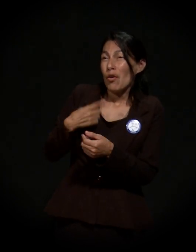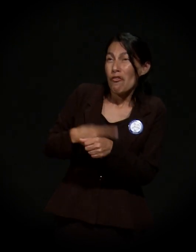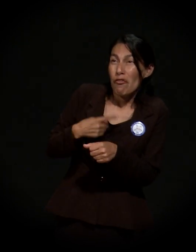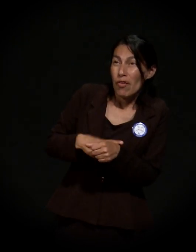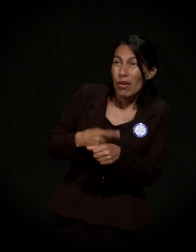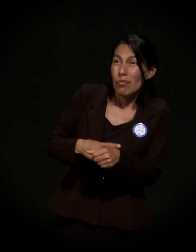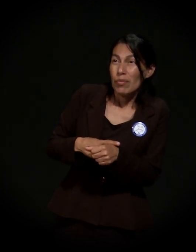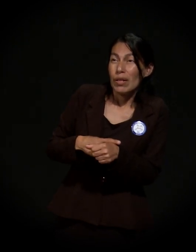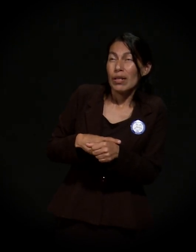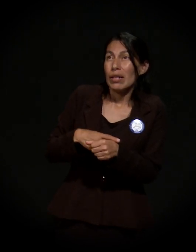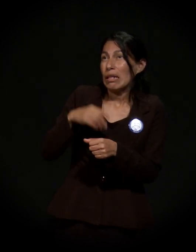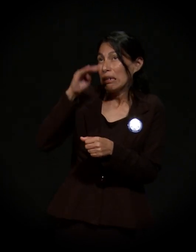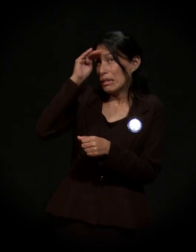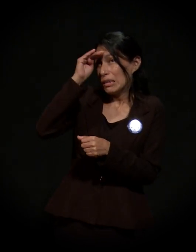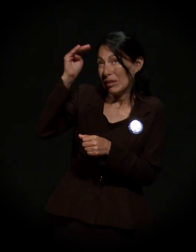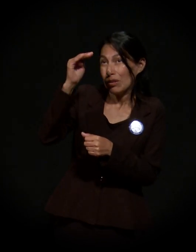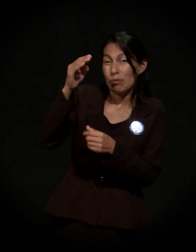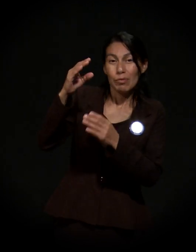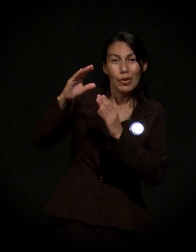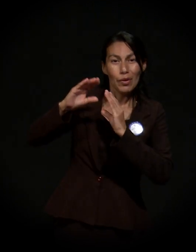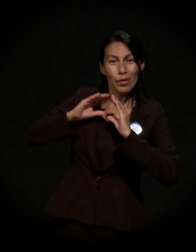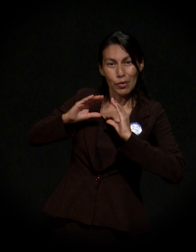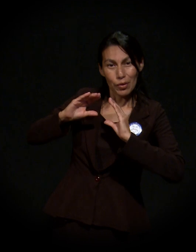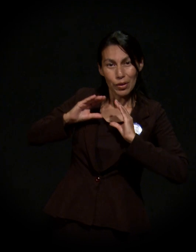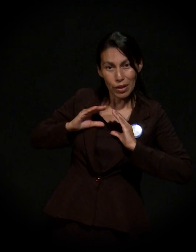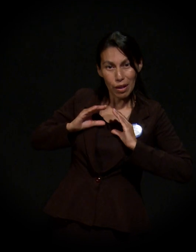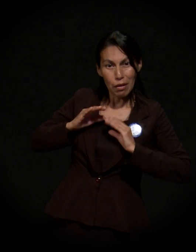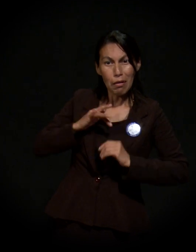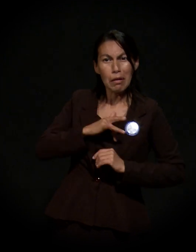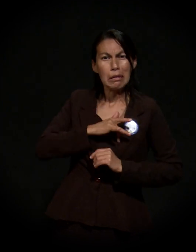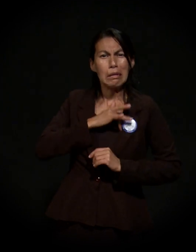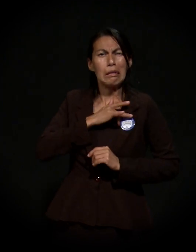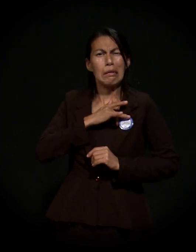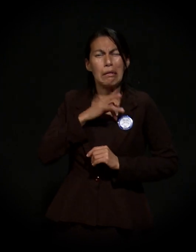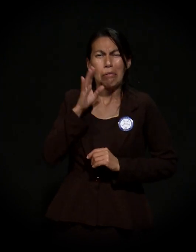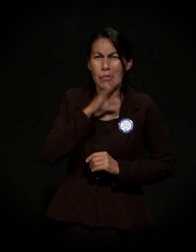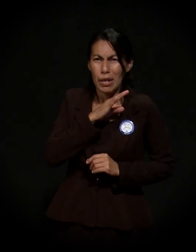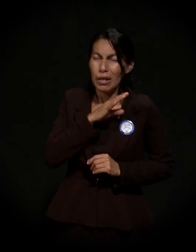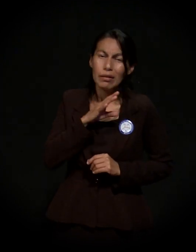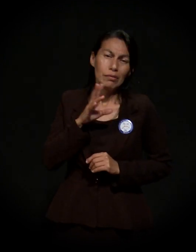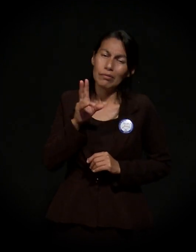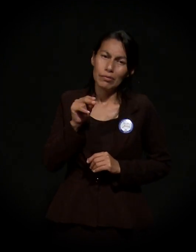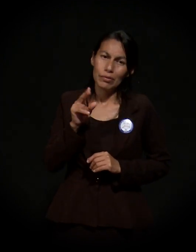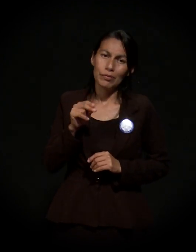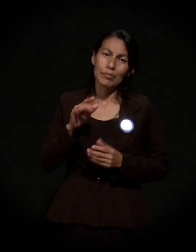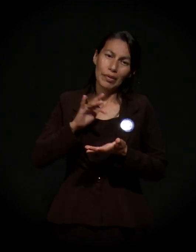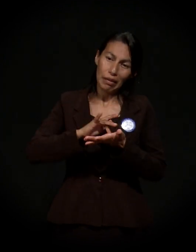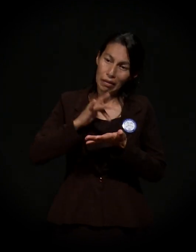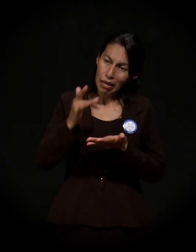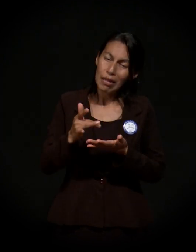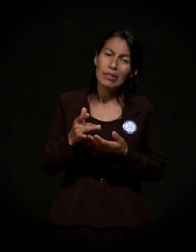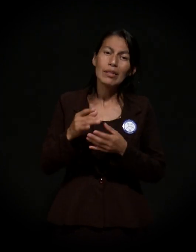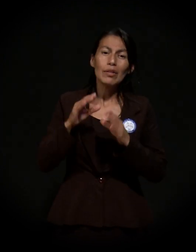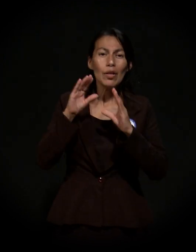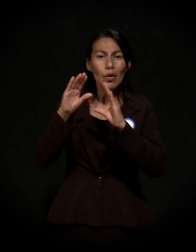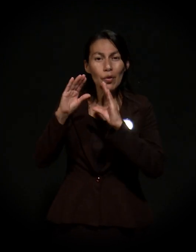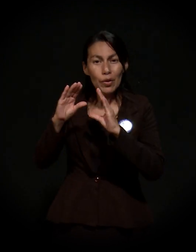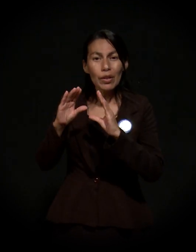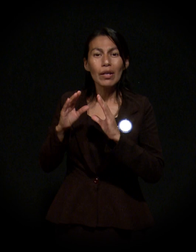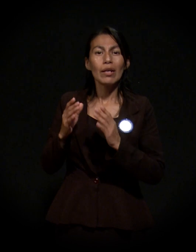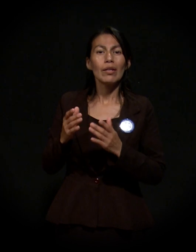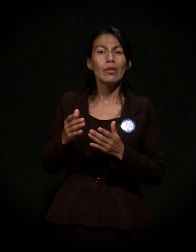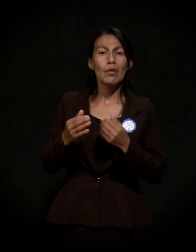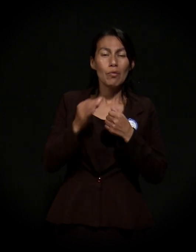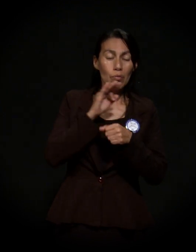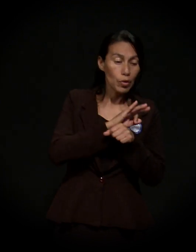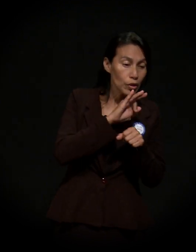ha cuidado de mí, amén. Y afortunadamente no me he sentido tan mal. Gracias también por